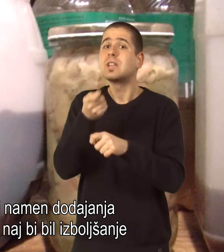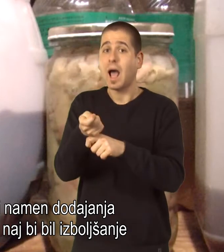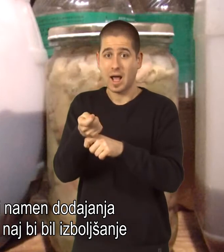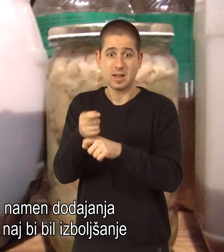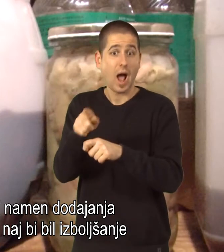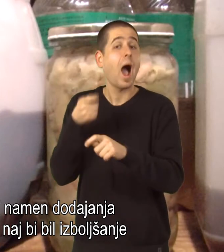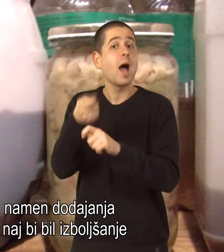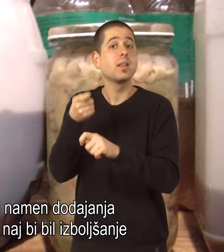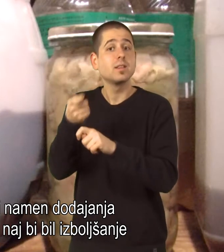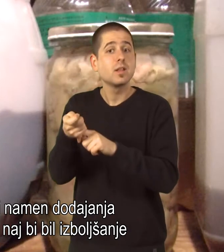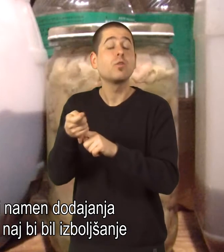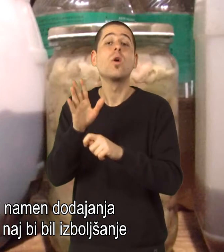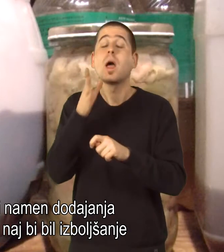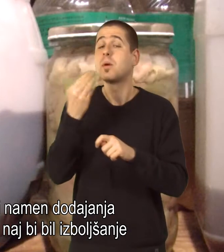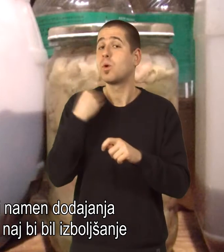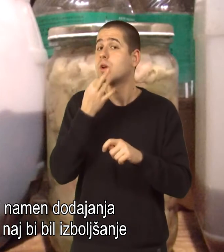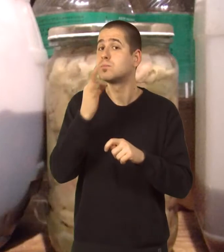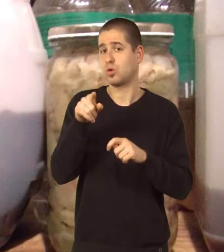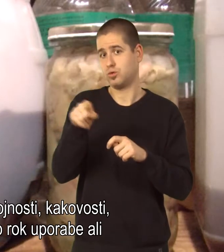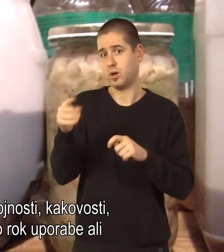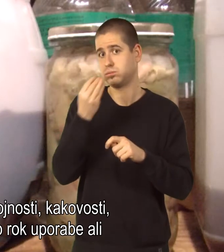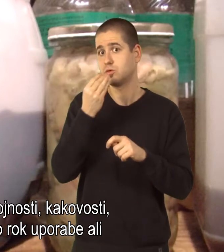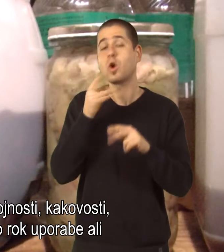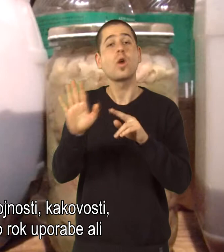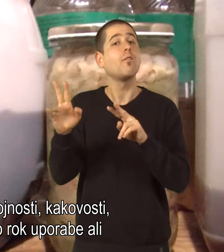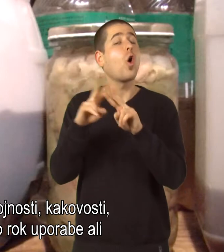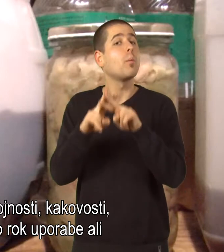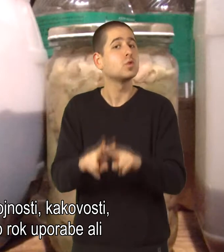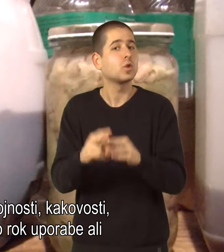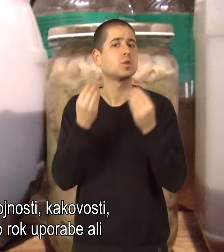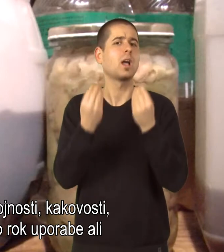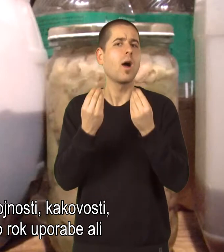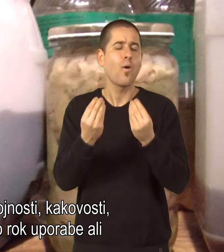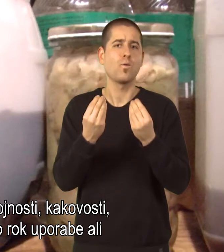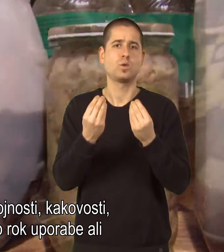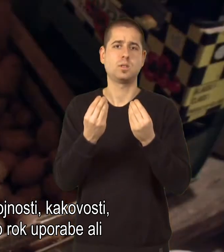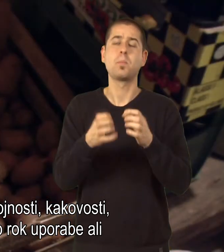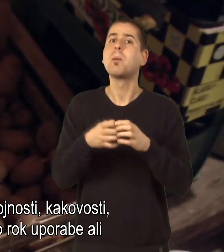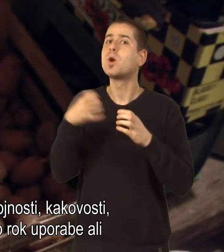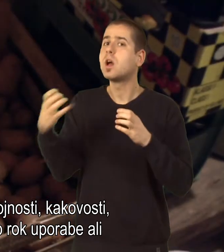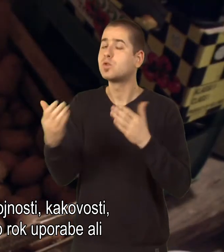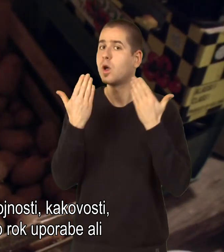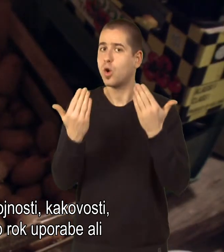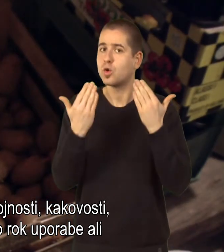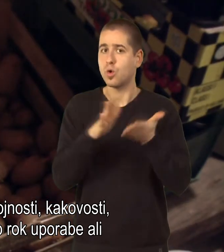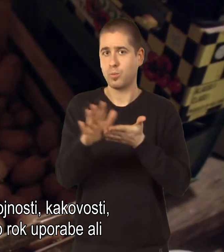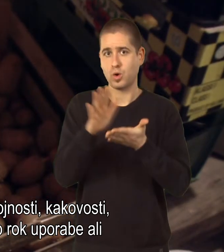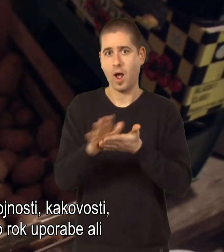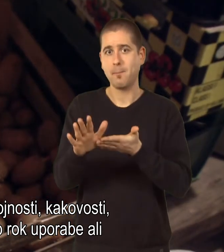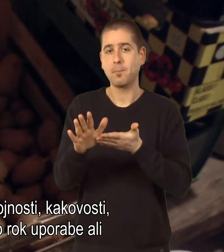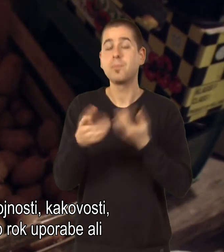aditivov živilom naj bi bil izboljšanje njihove obstojnosti, kakovosti, podaljšujejo